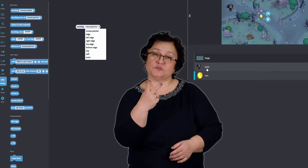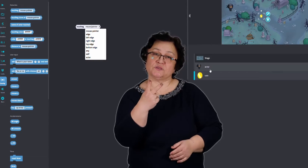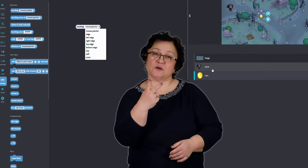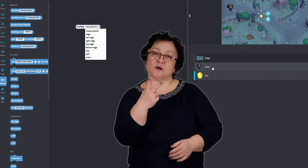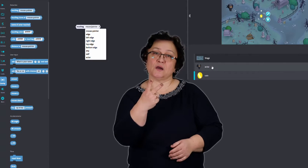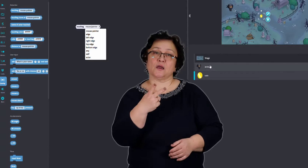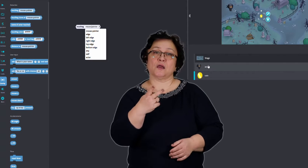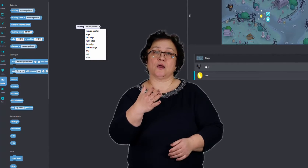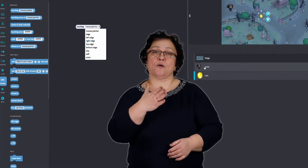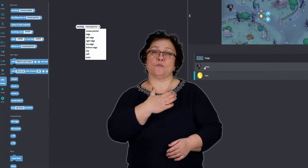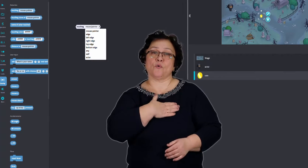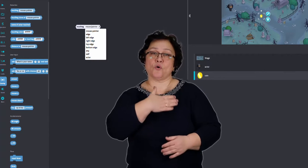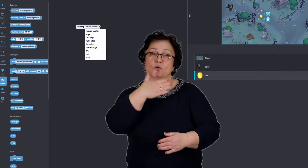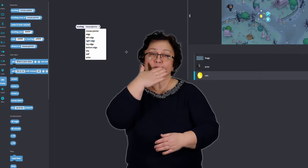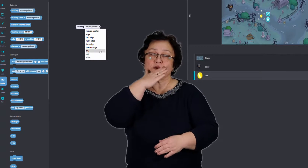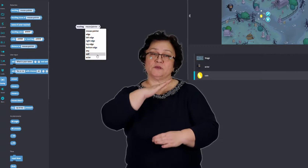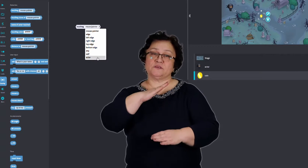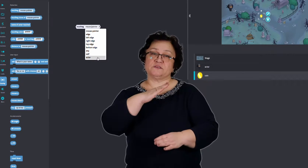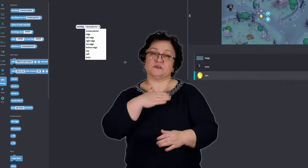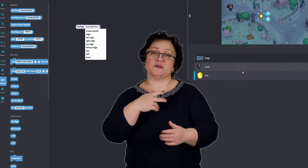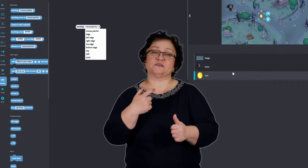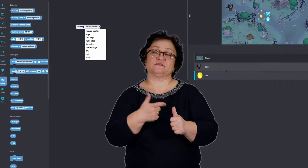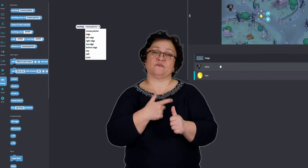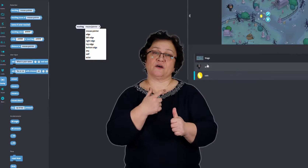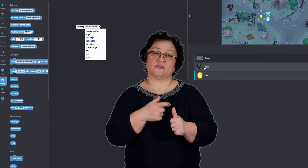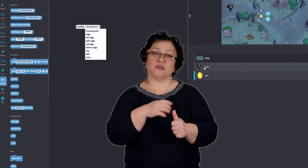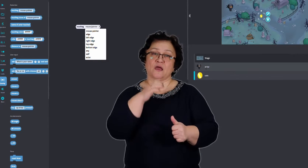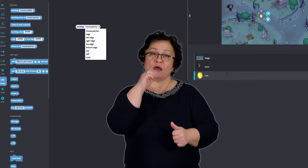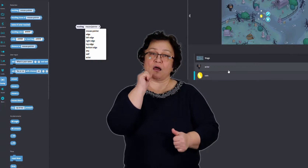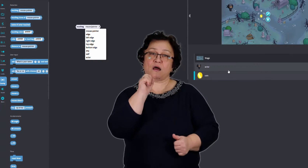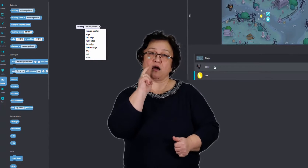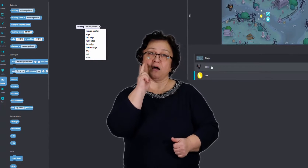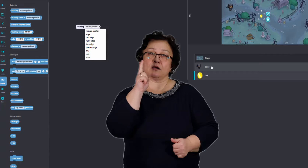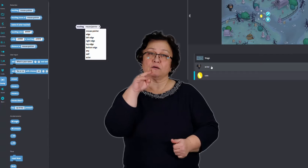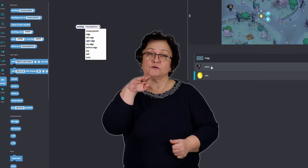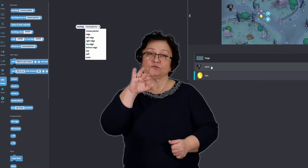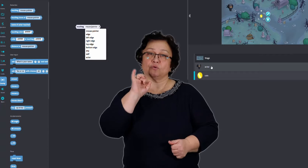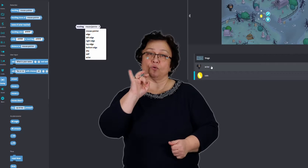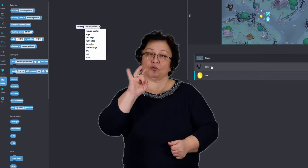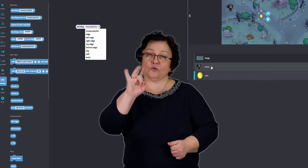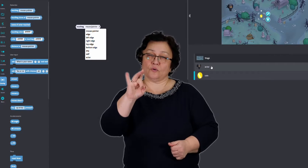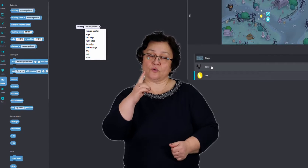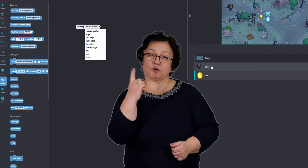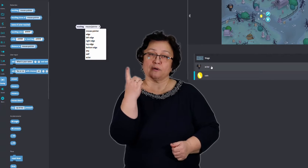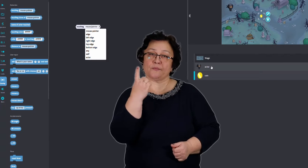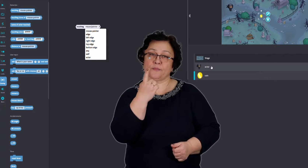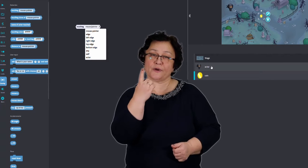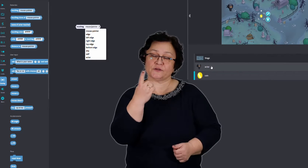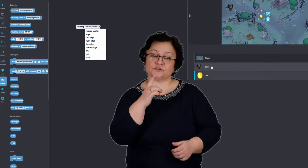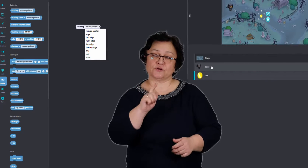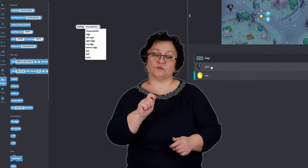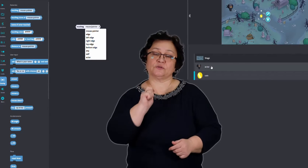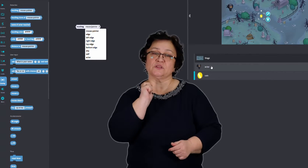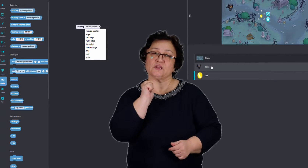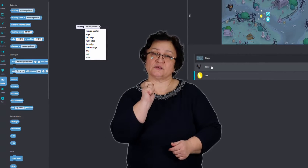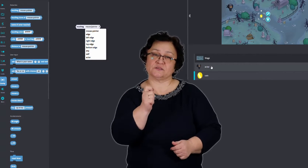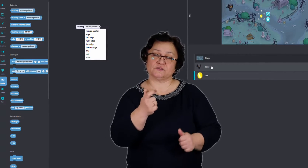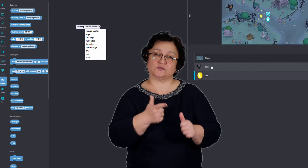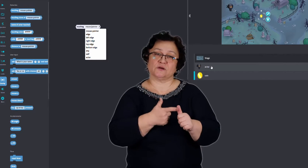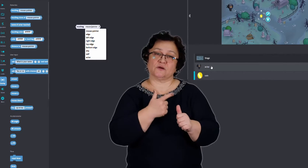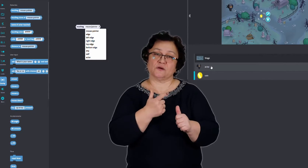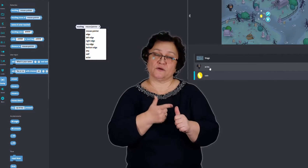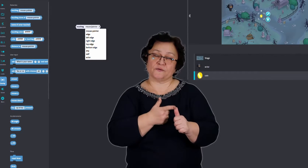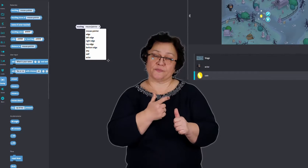Мого ніндзю звати Актор. Перший персонаж, якого ти додаси, буде мати